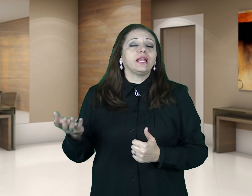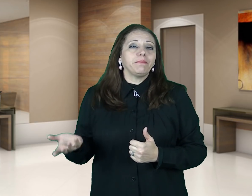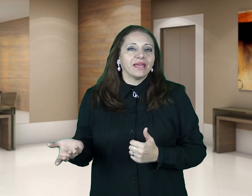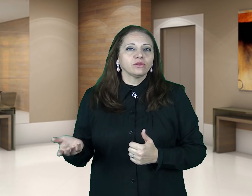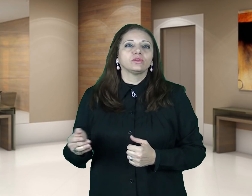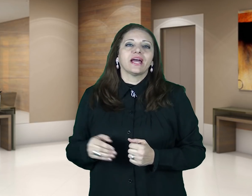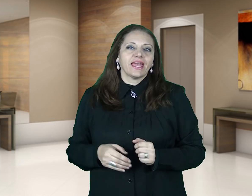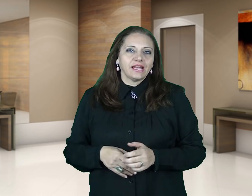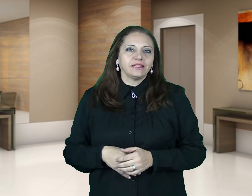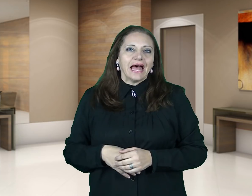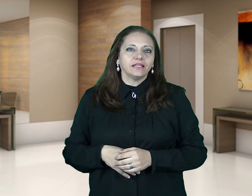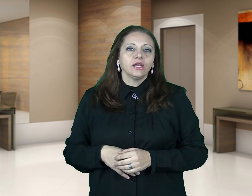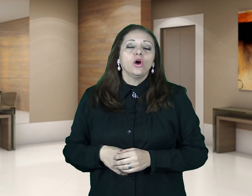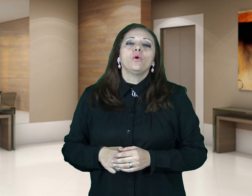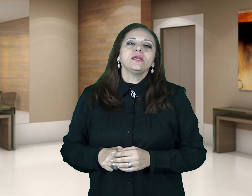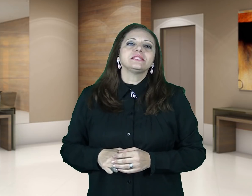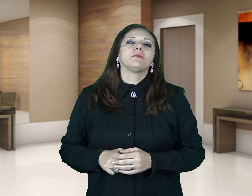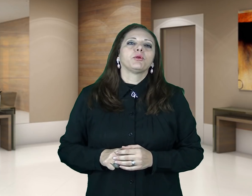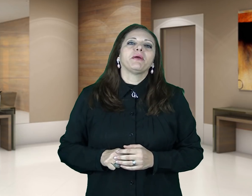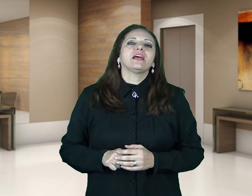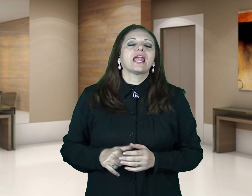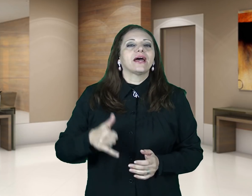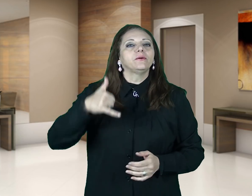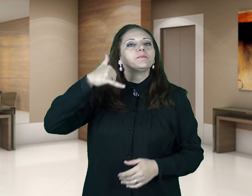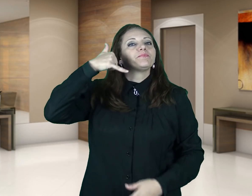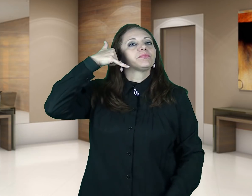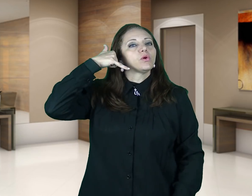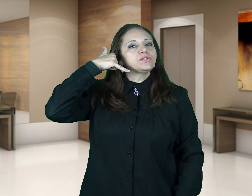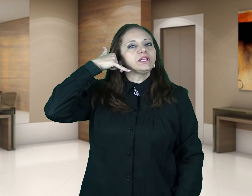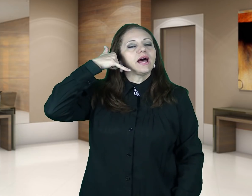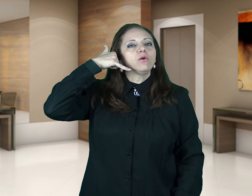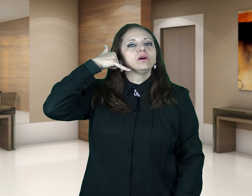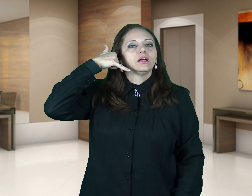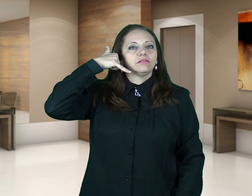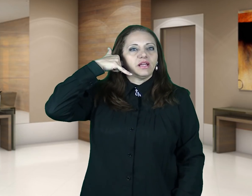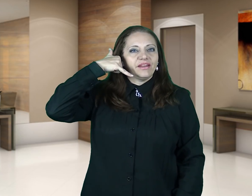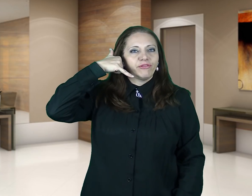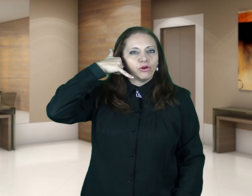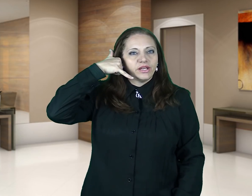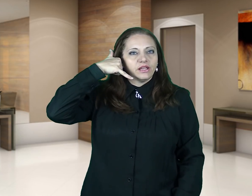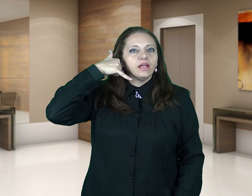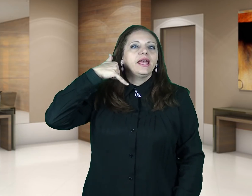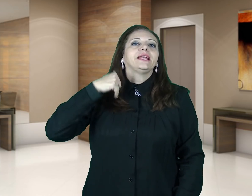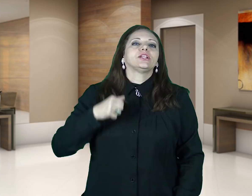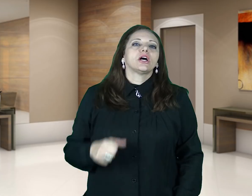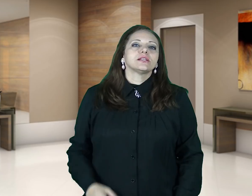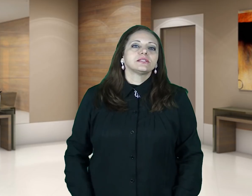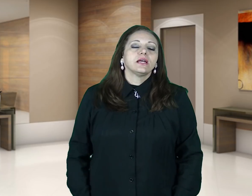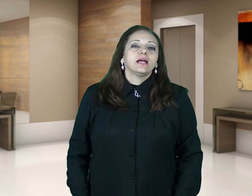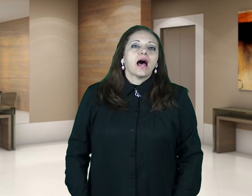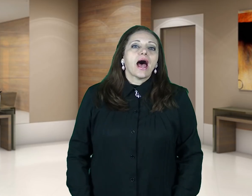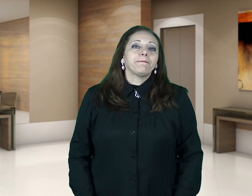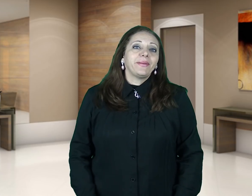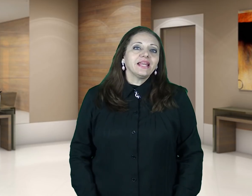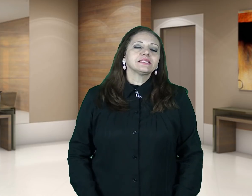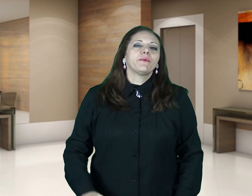do elemento da realidade. Um exemplo bem claro, o sinal telefone, em que nós, apenas